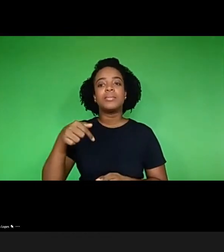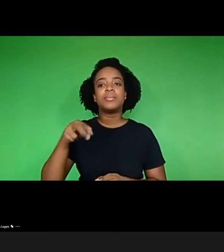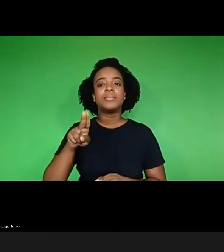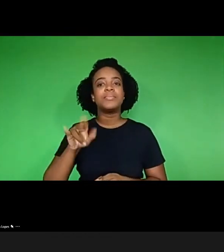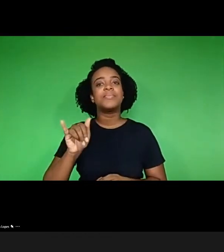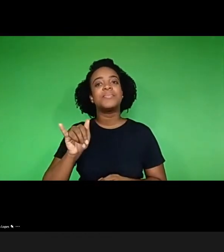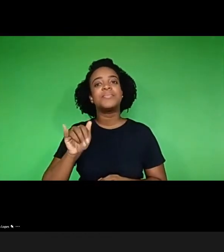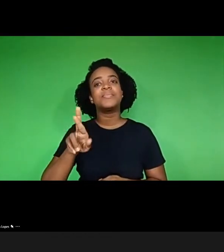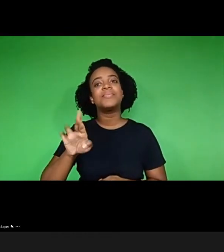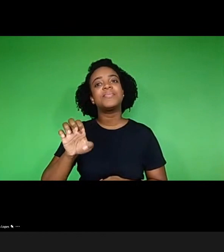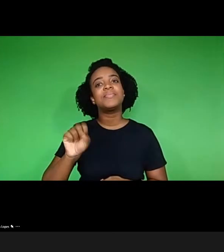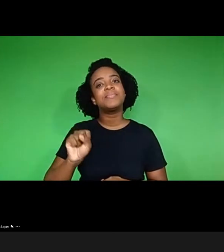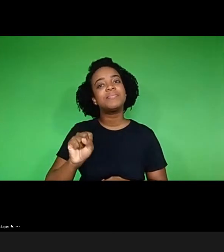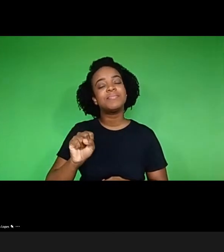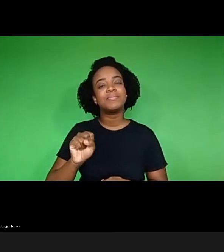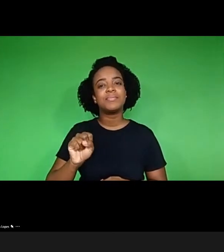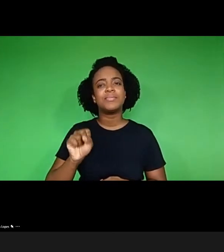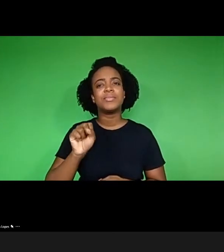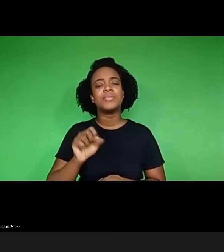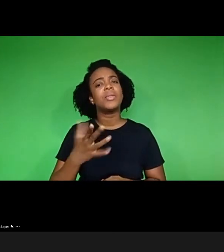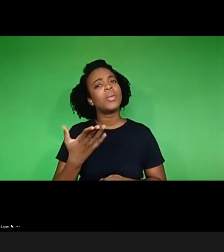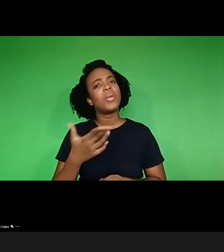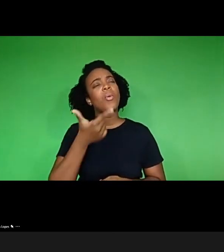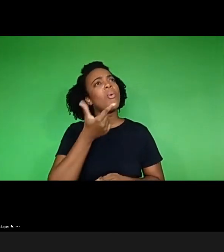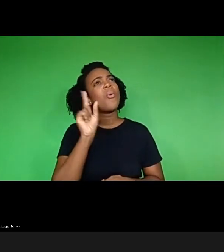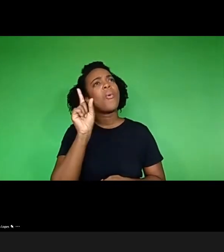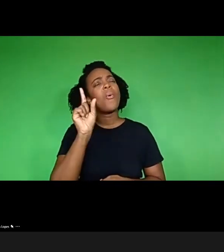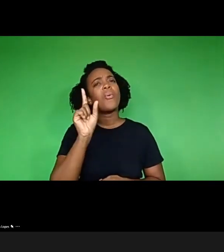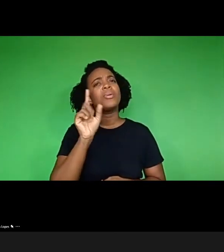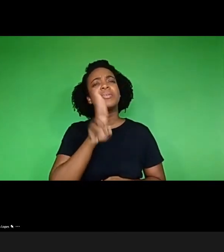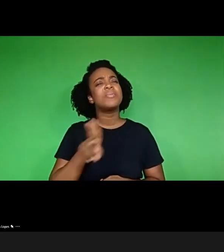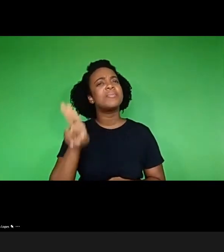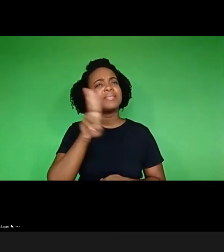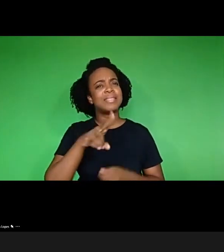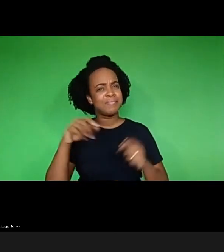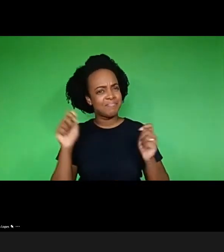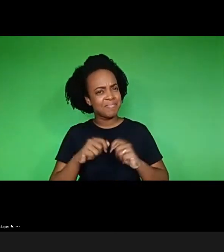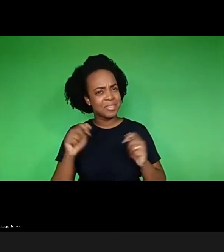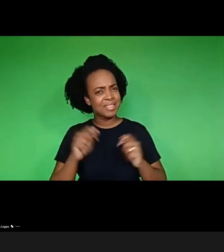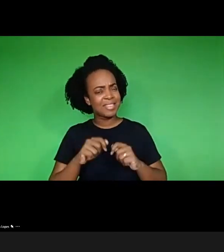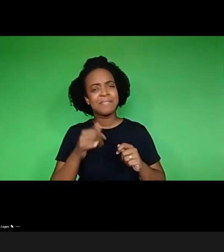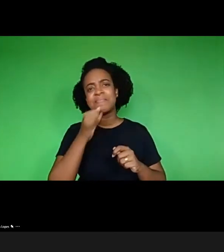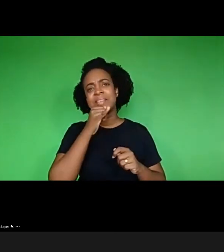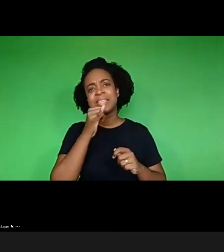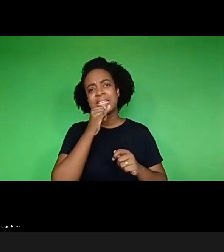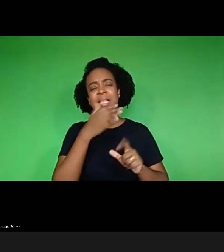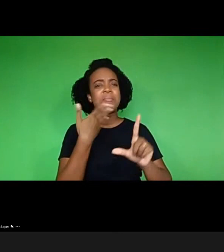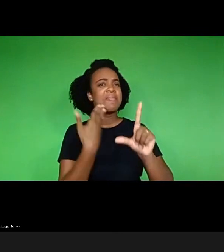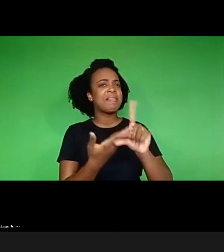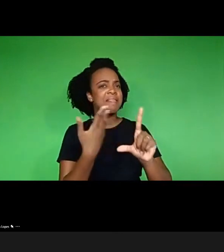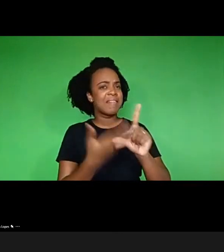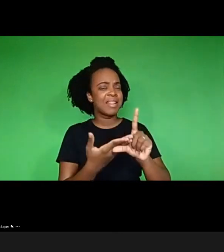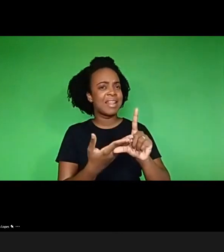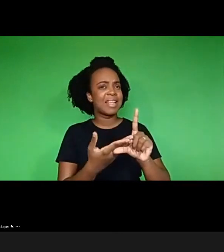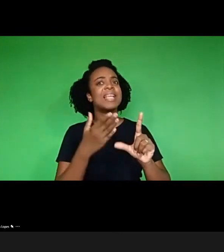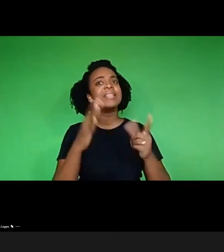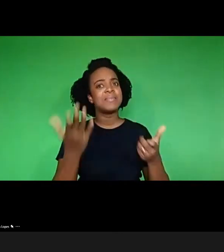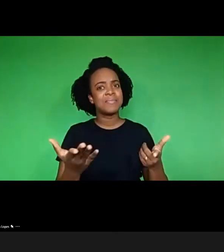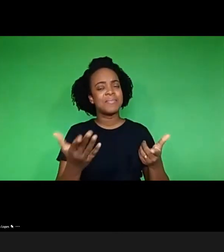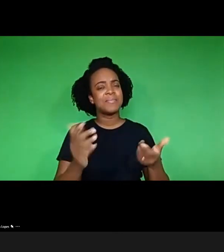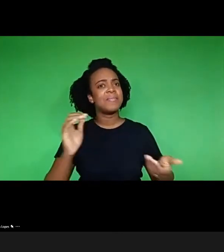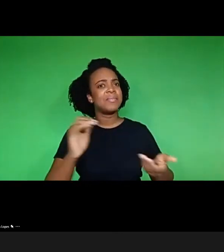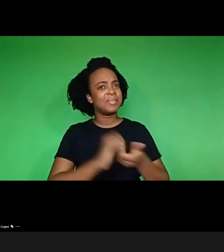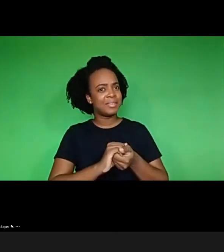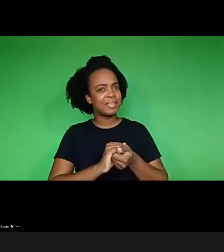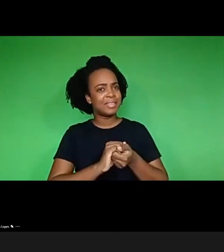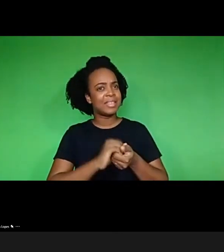de outras plataformas, a exemplo do Classroom, para assessorar o Moodle na execução das atividades síncronas?